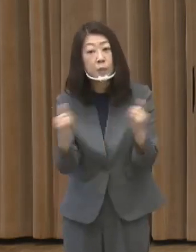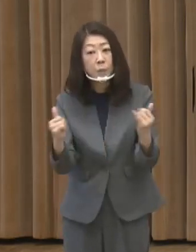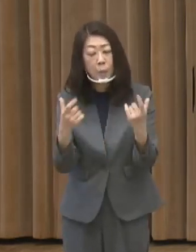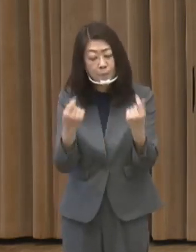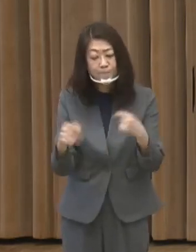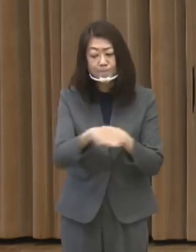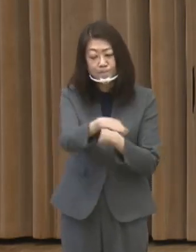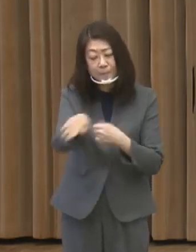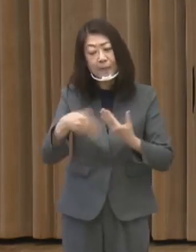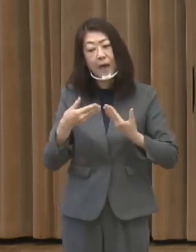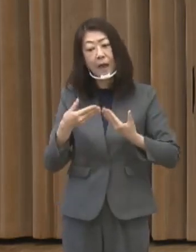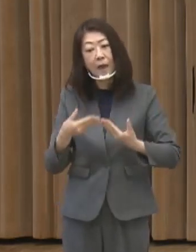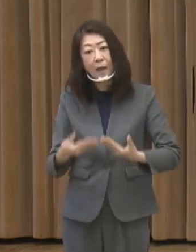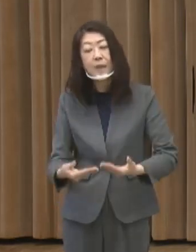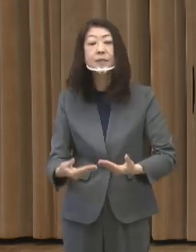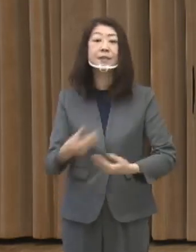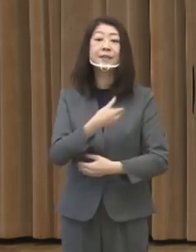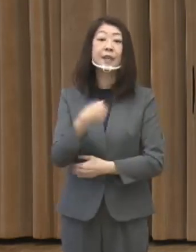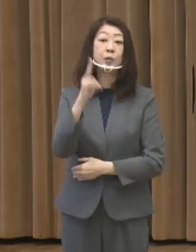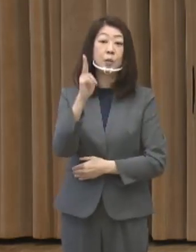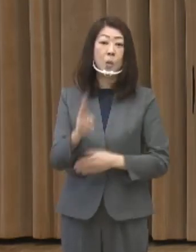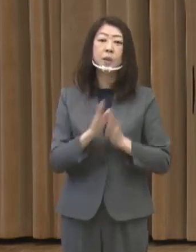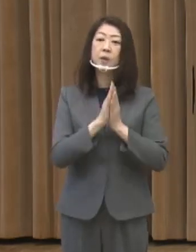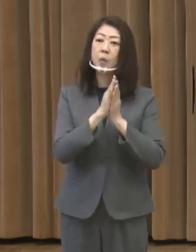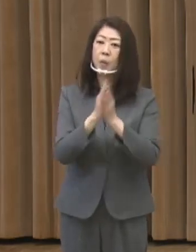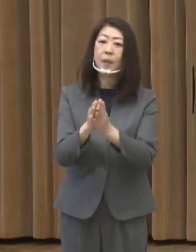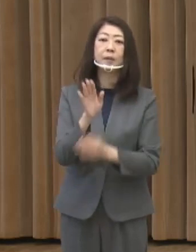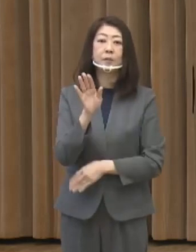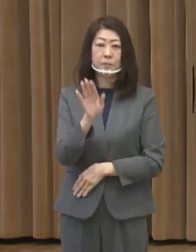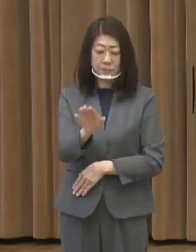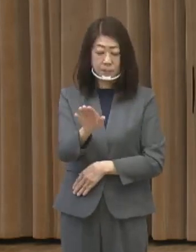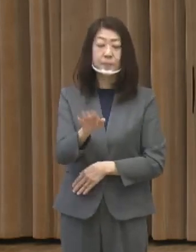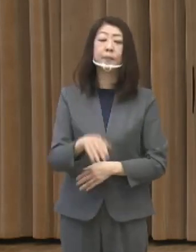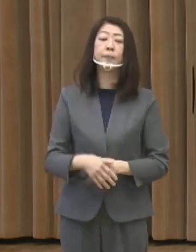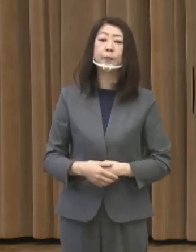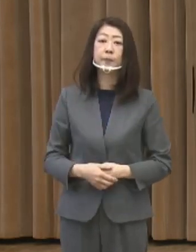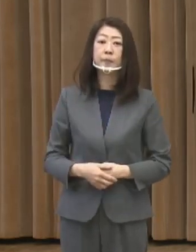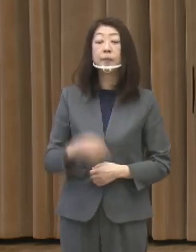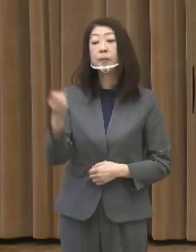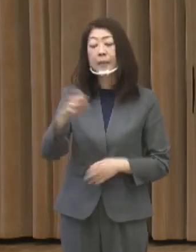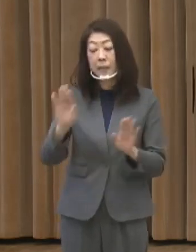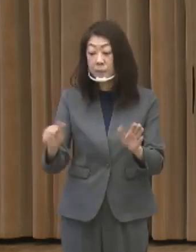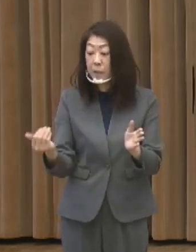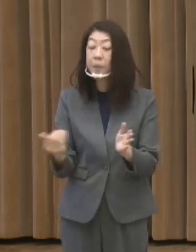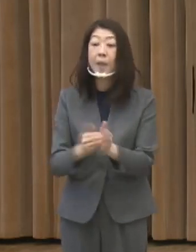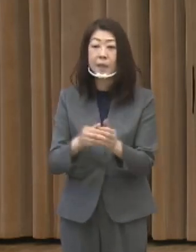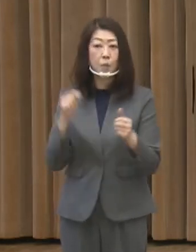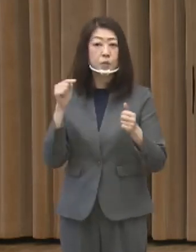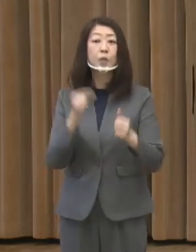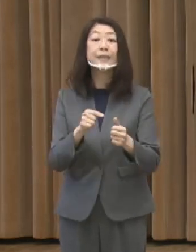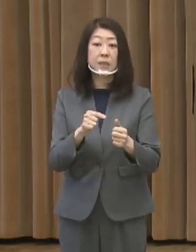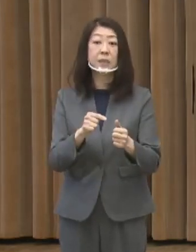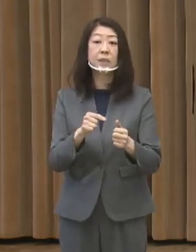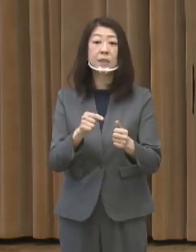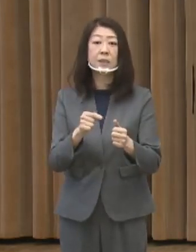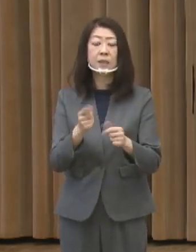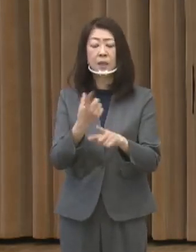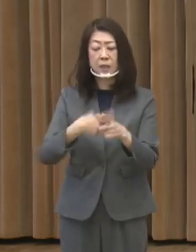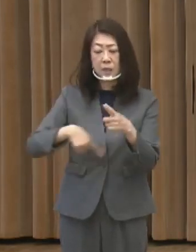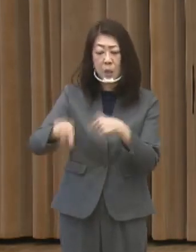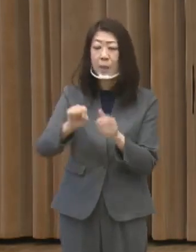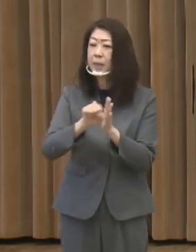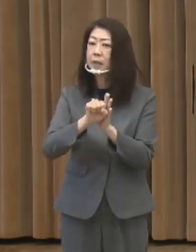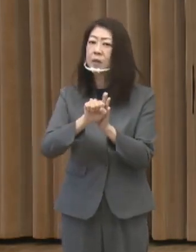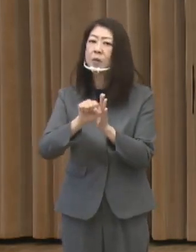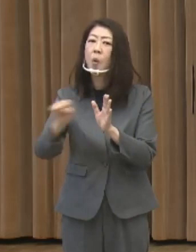して活用いただけるようにお願いをさせていただきました。またこれまでの措置がより実効